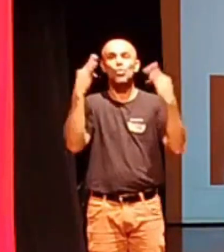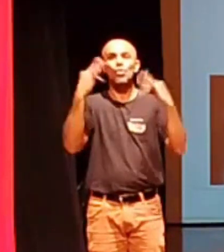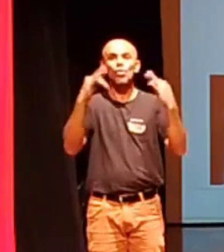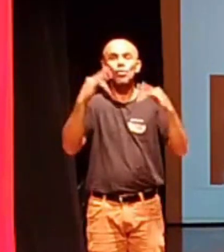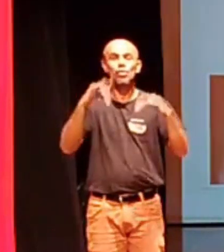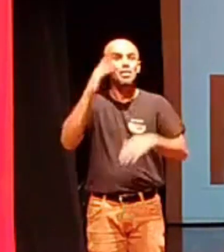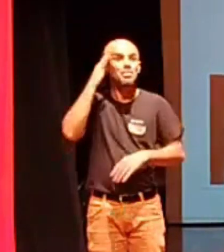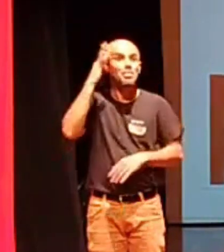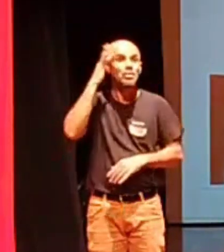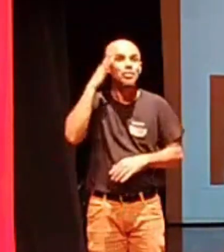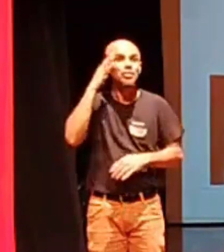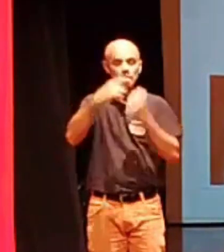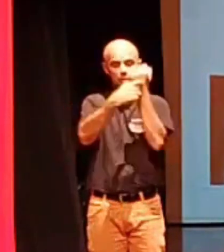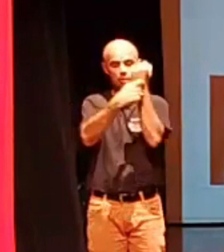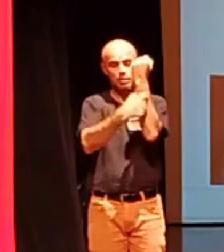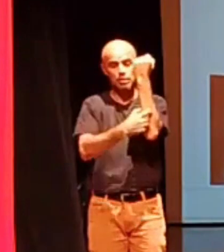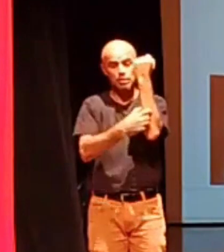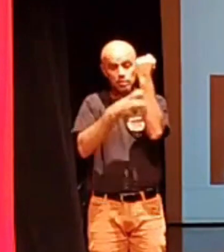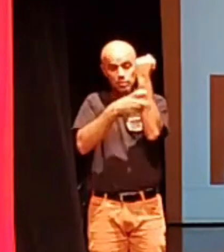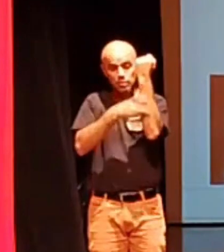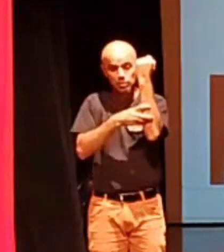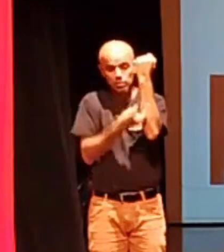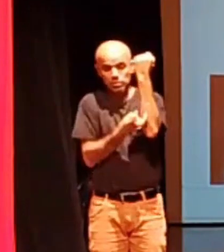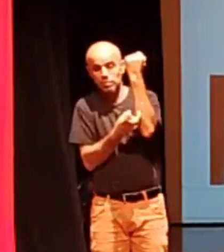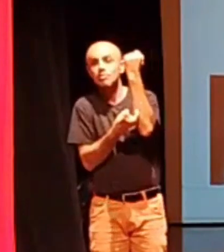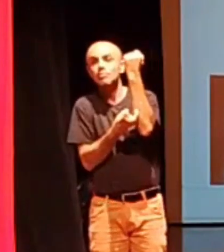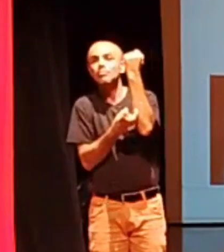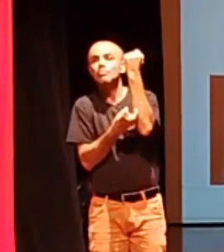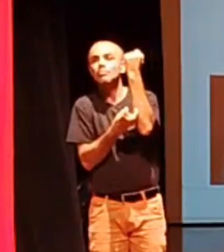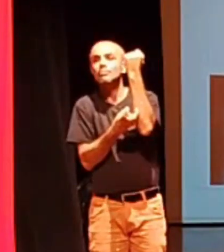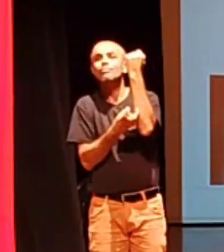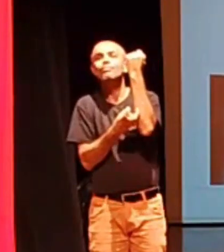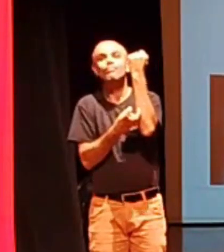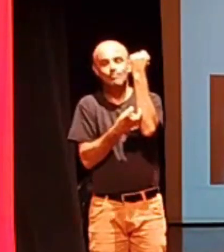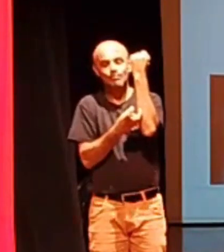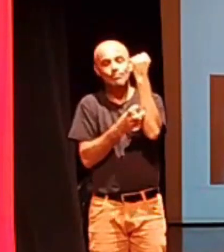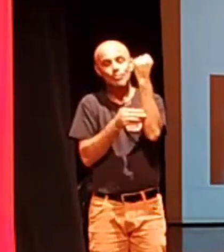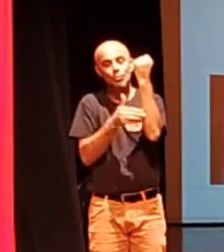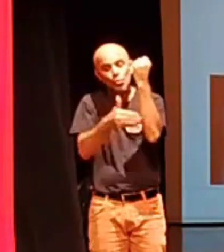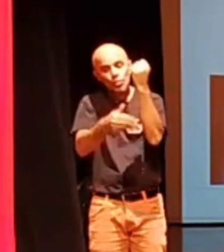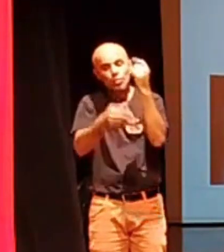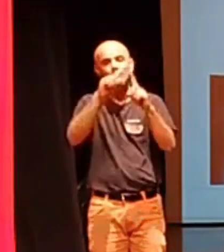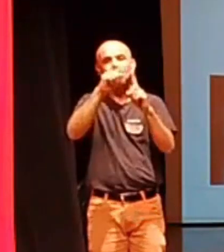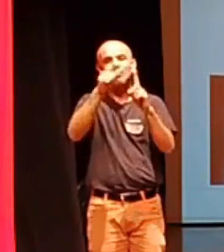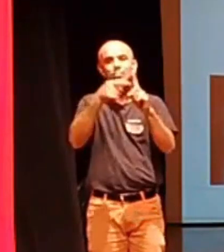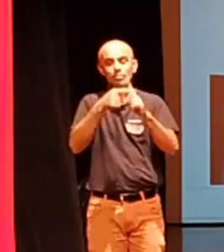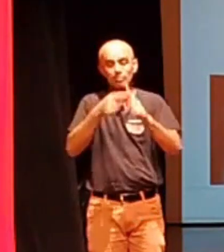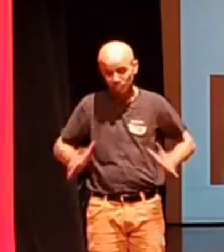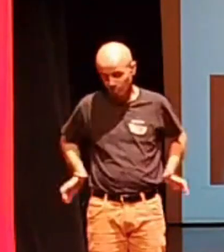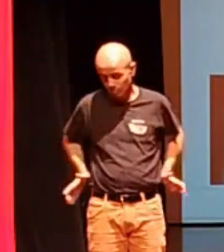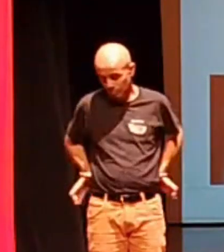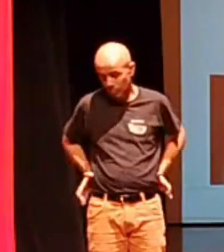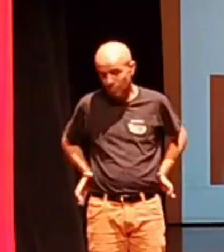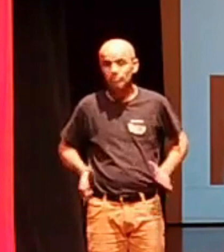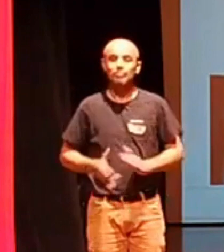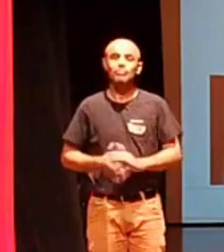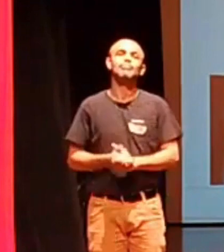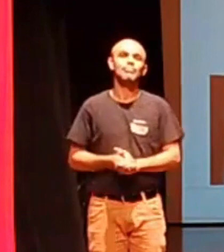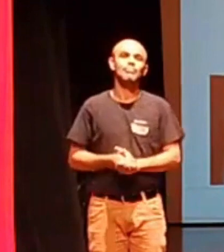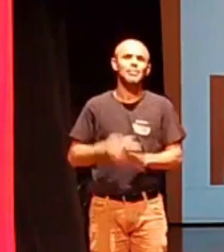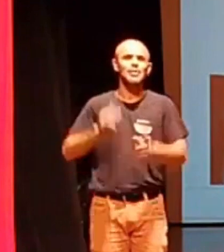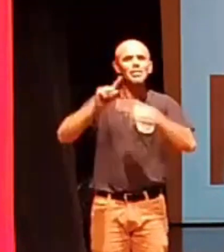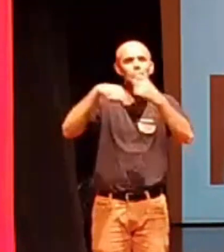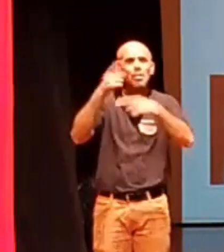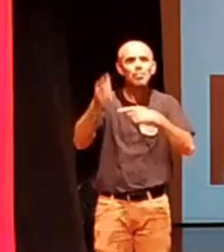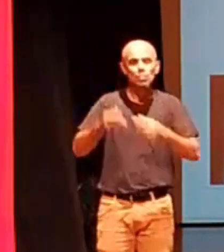imagina a dor dessa mulher, né, gente? Para uma haste dessa romper, exatamente na região lombar. E aí depois que ela ganhou